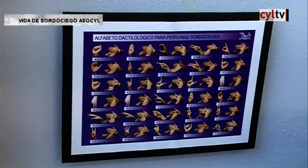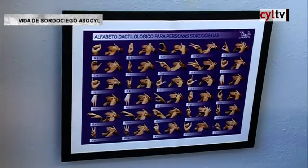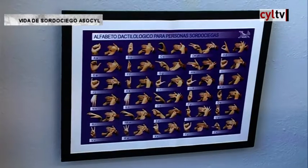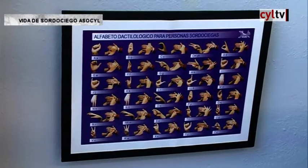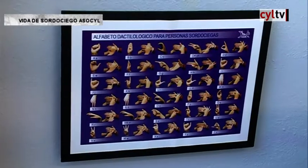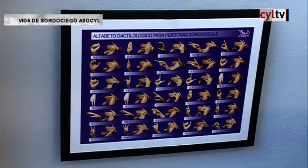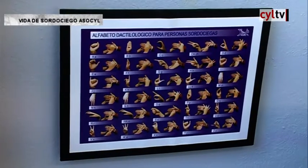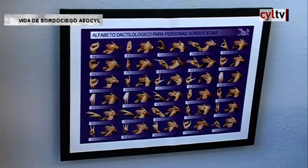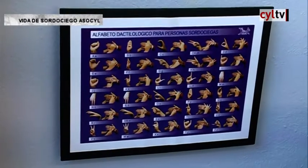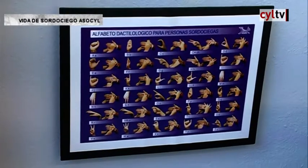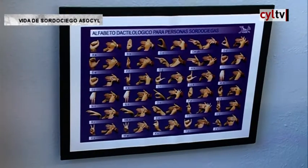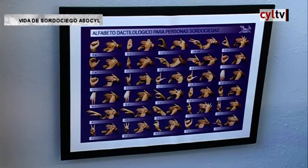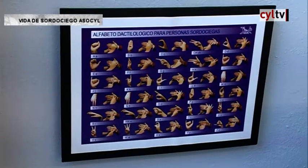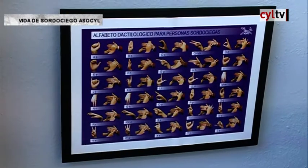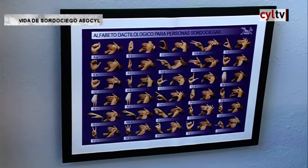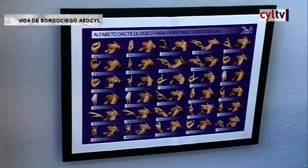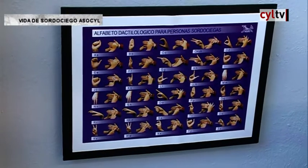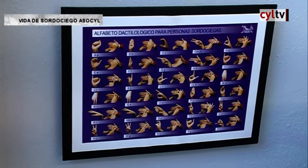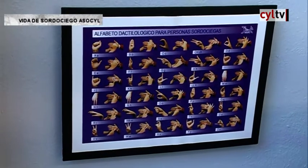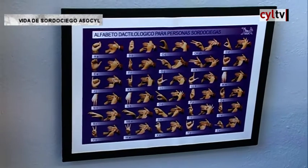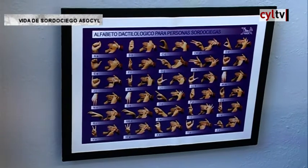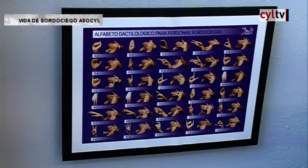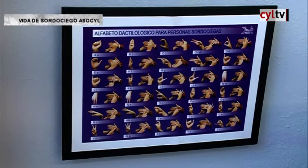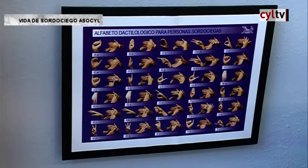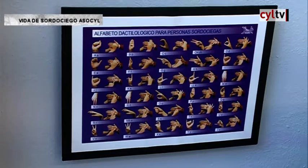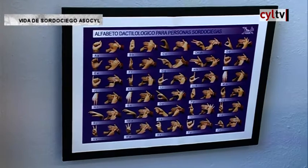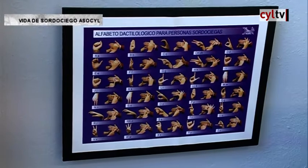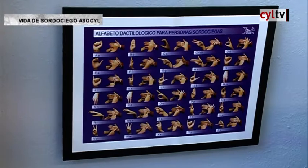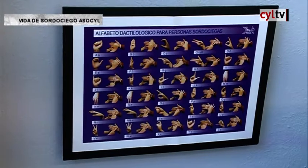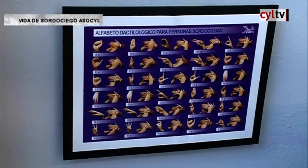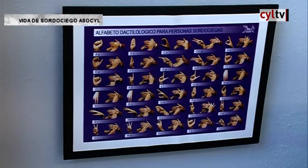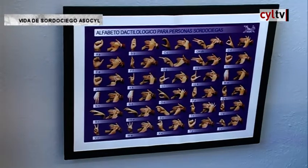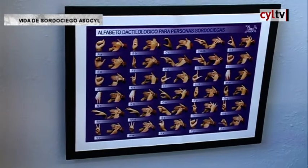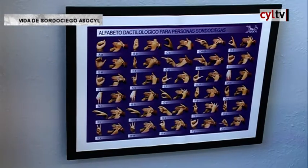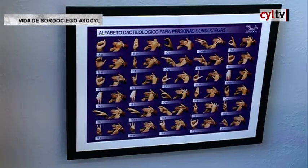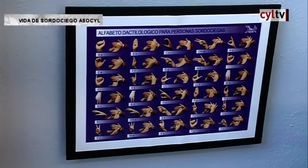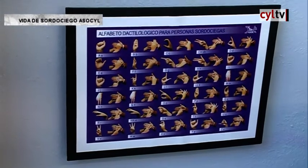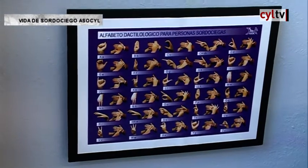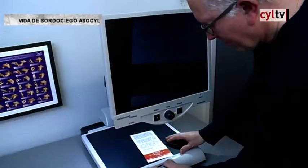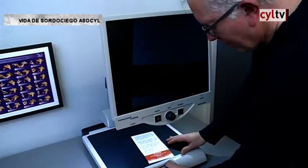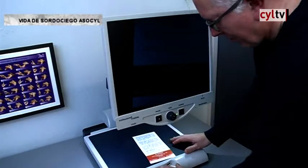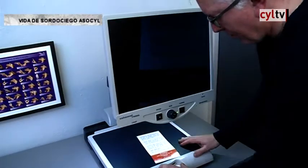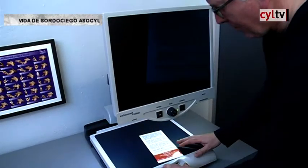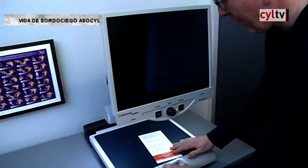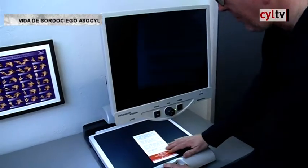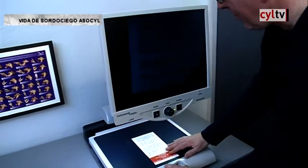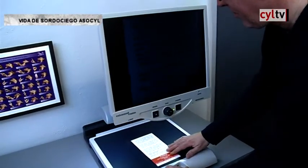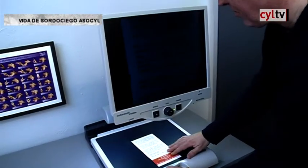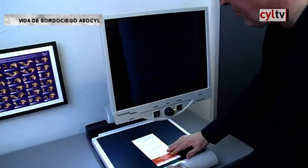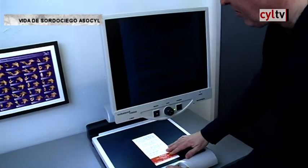asociaciones. Nunca eran protagonistas de nada. Es una sede que está a nivel regional. Funcionamos, bueno, se ubica